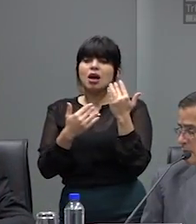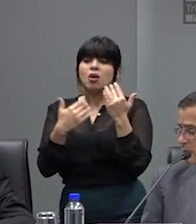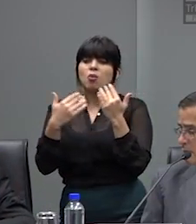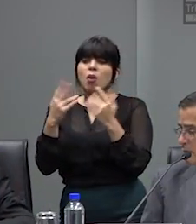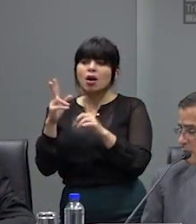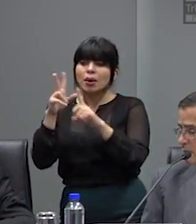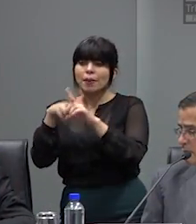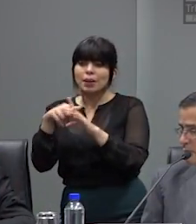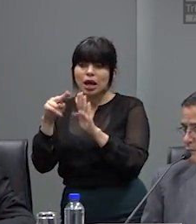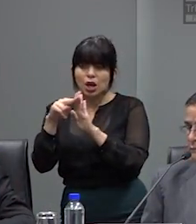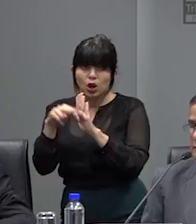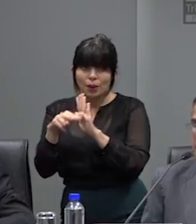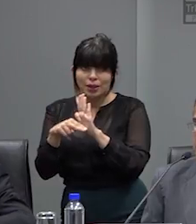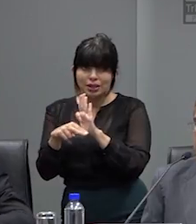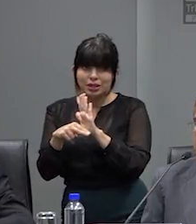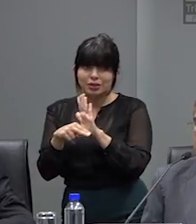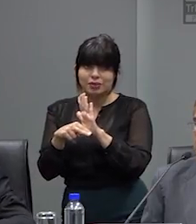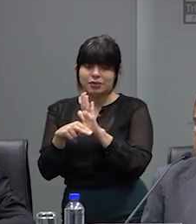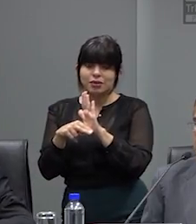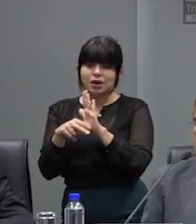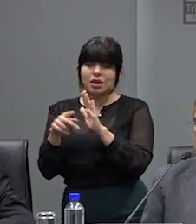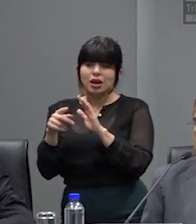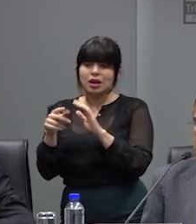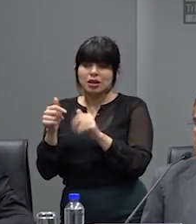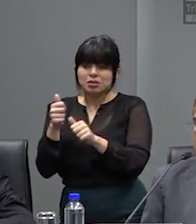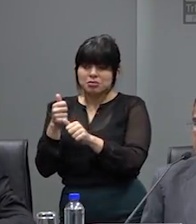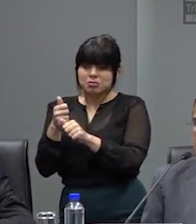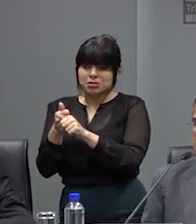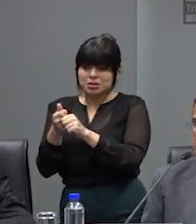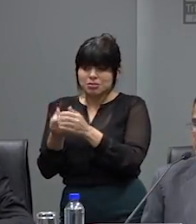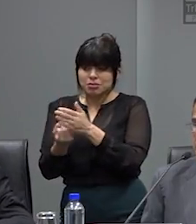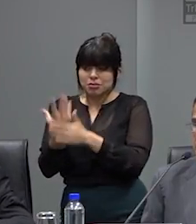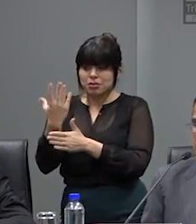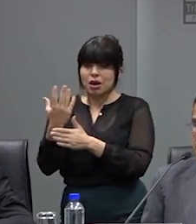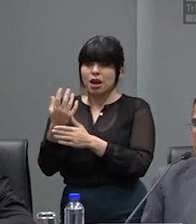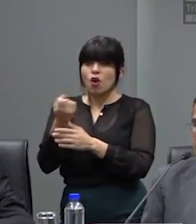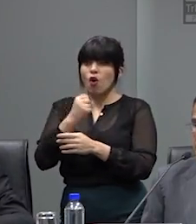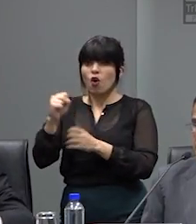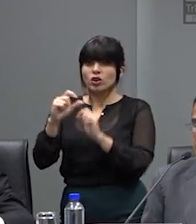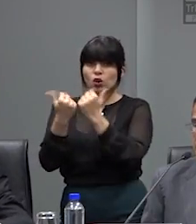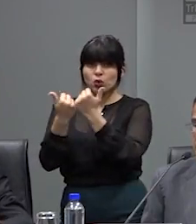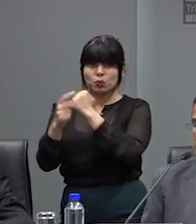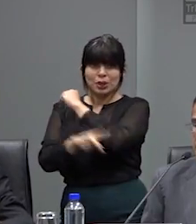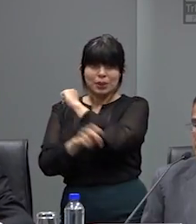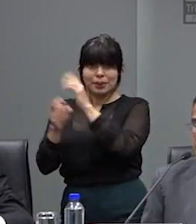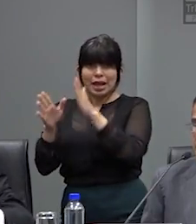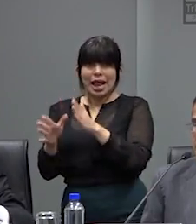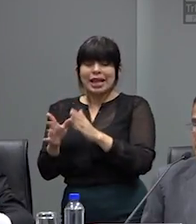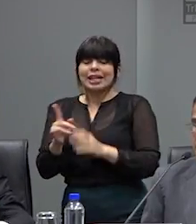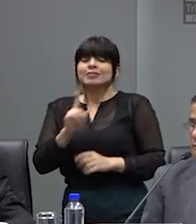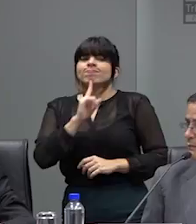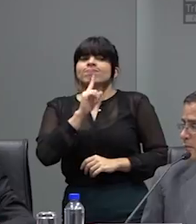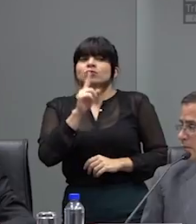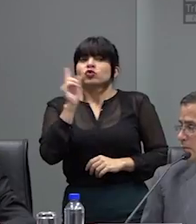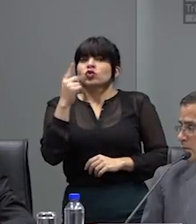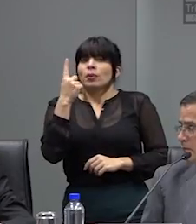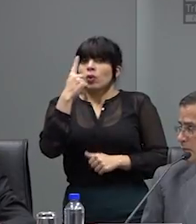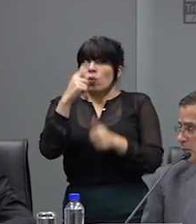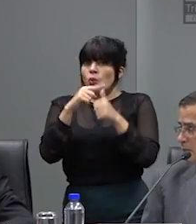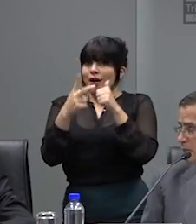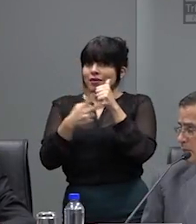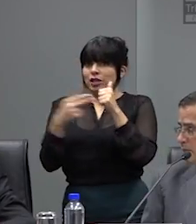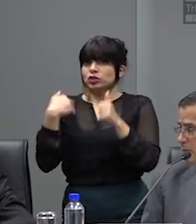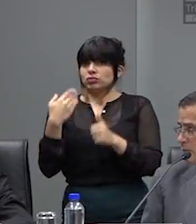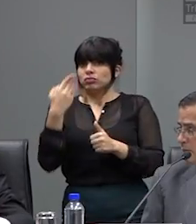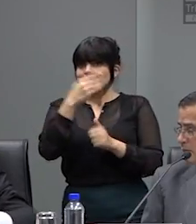de la normativa que crea o genera la jurisdicción especializada contra el crimen organizado, en realidad solo una vez he ido a la